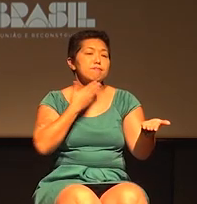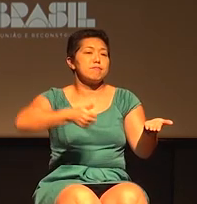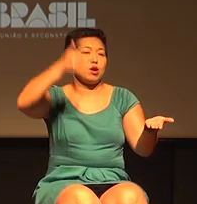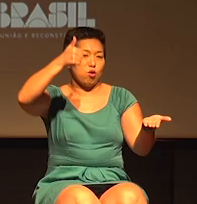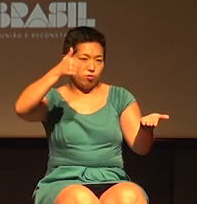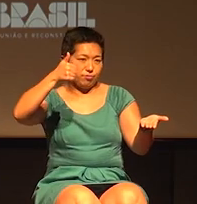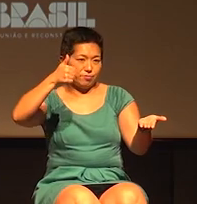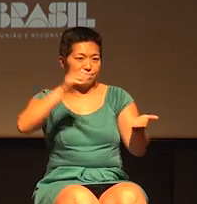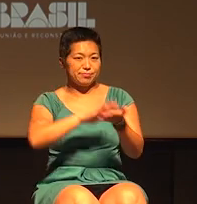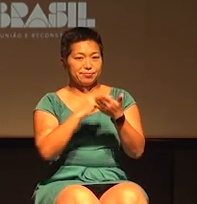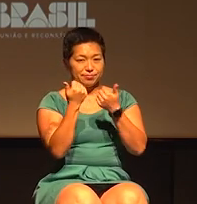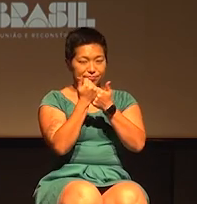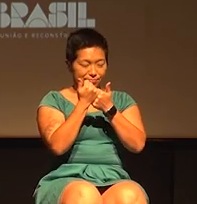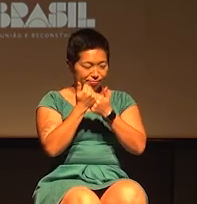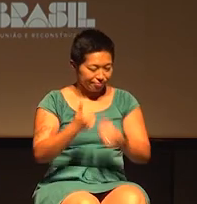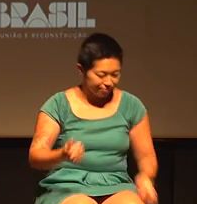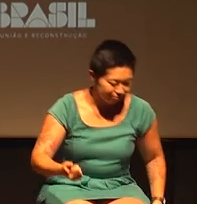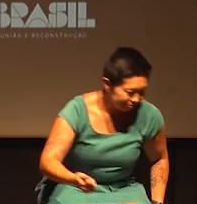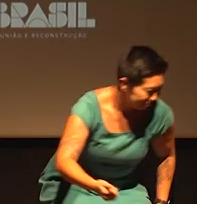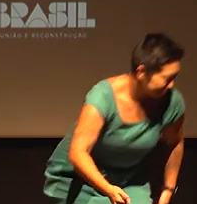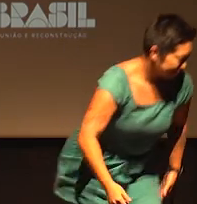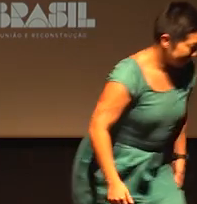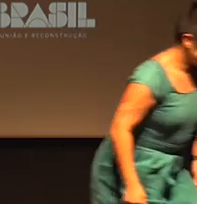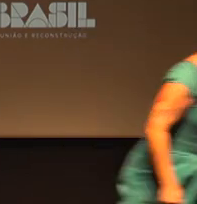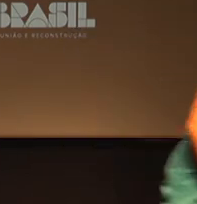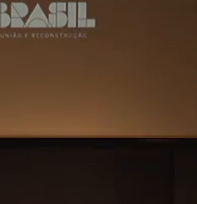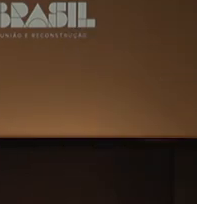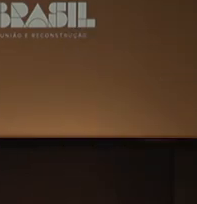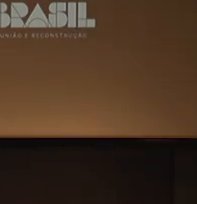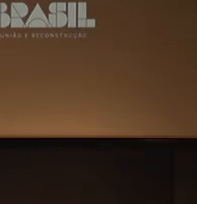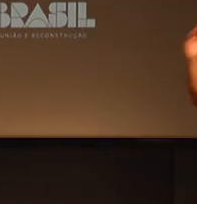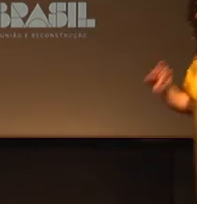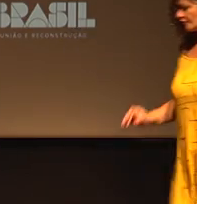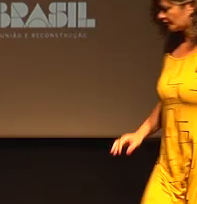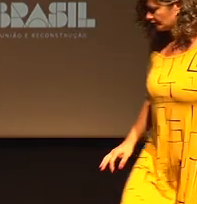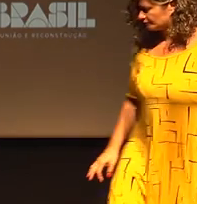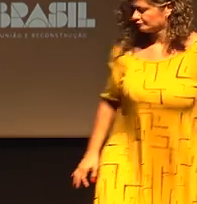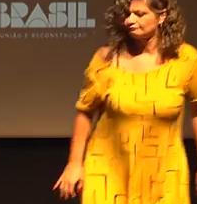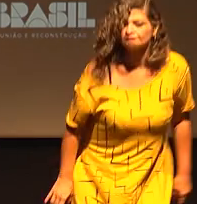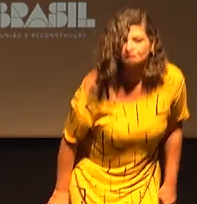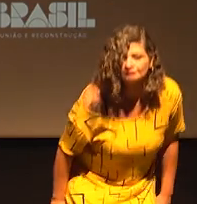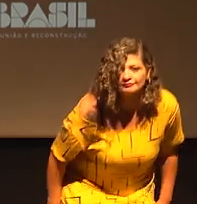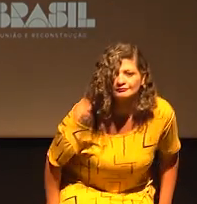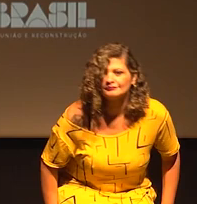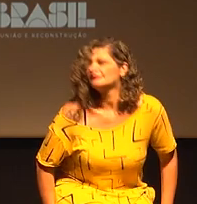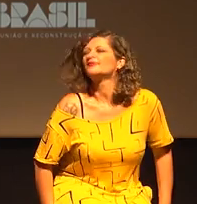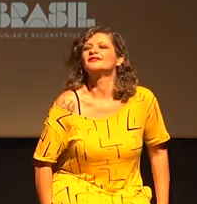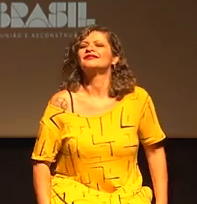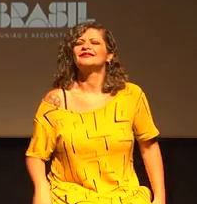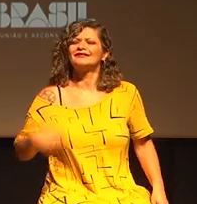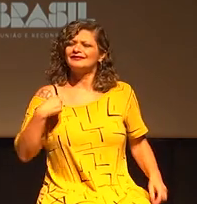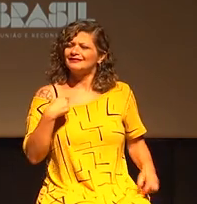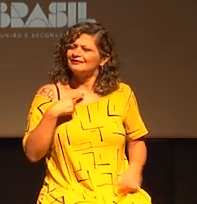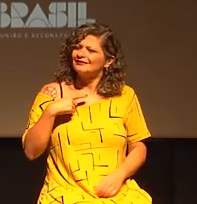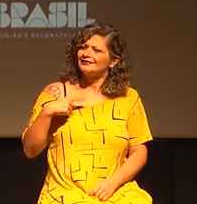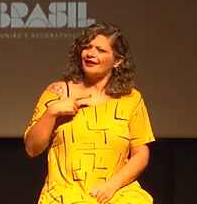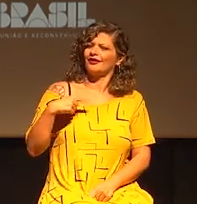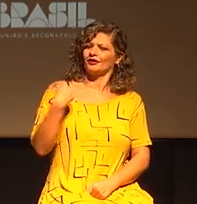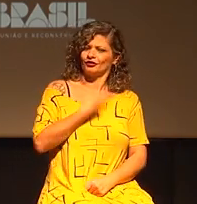e não não vai fazer sozinho né tem a gente tem o MST tem o o como é que